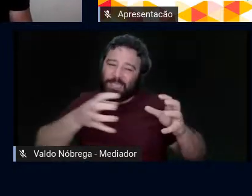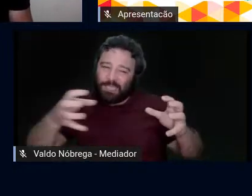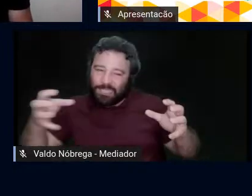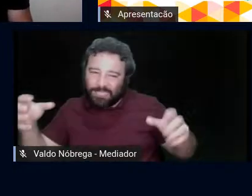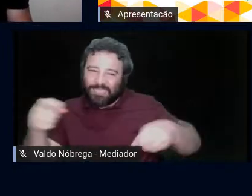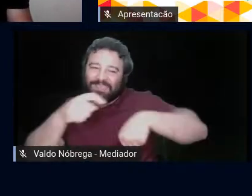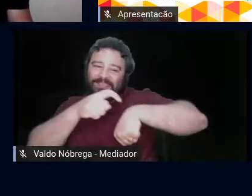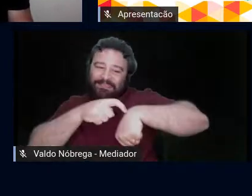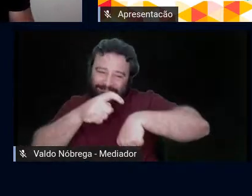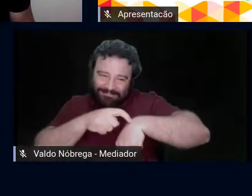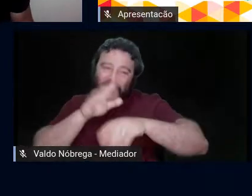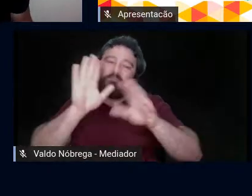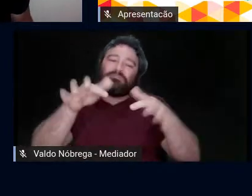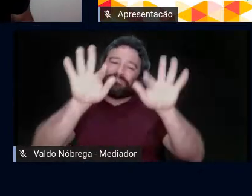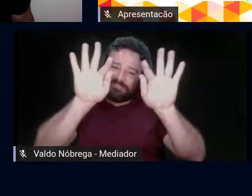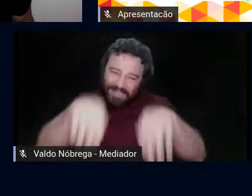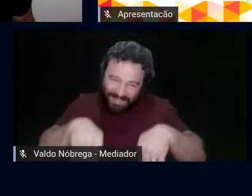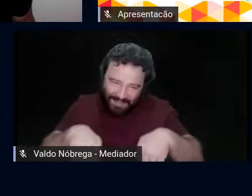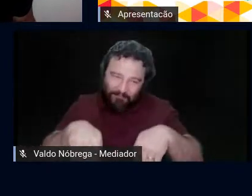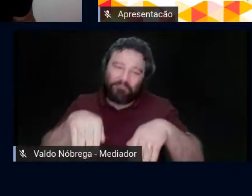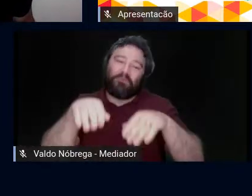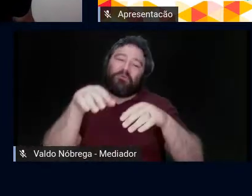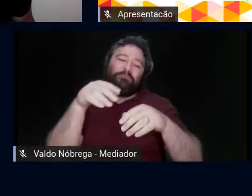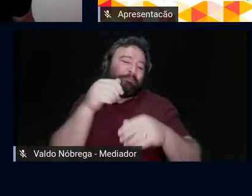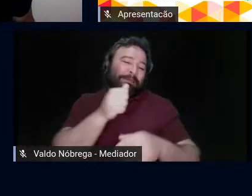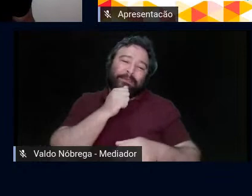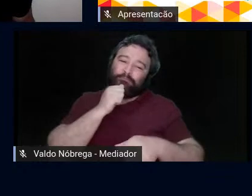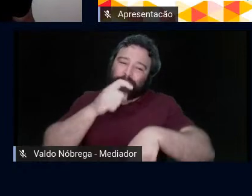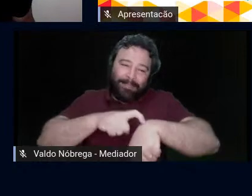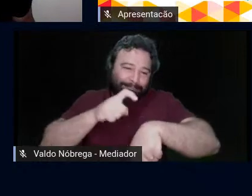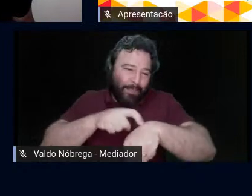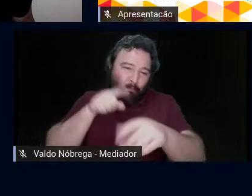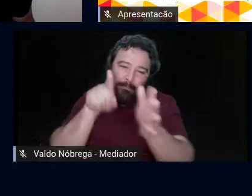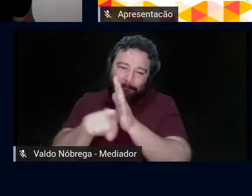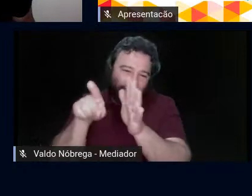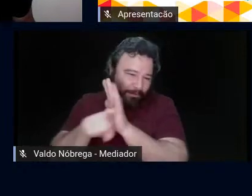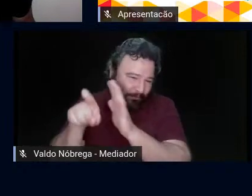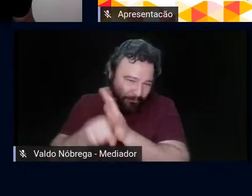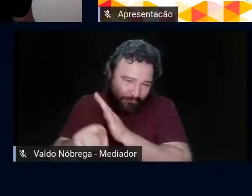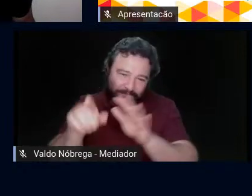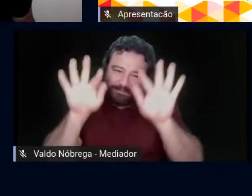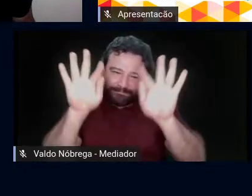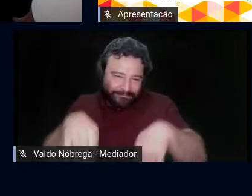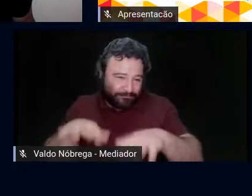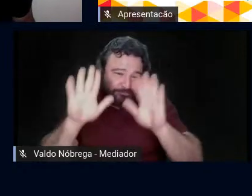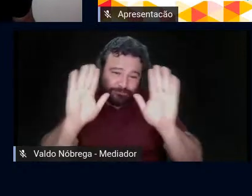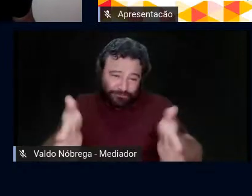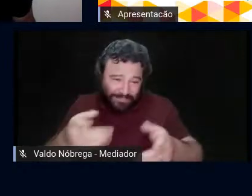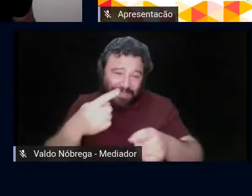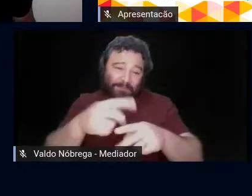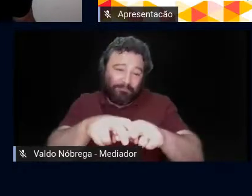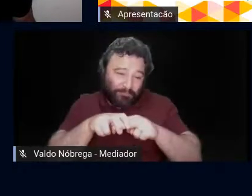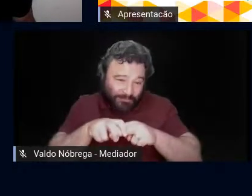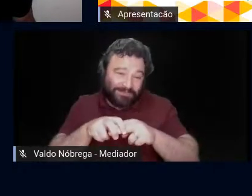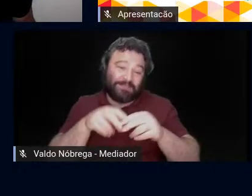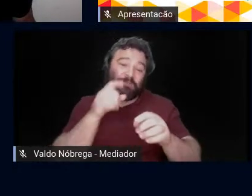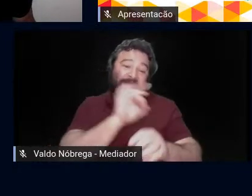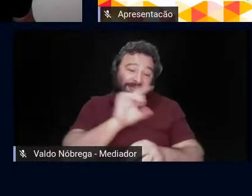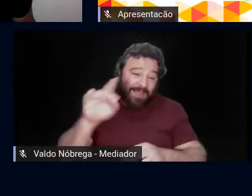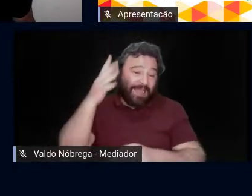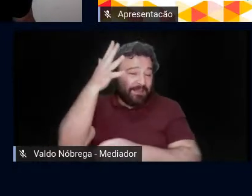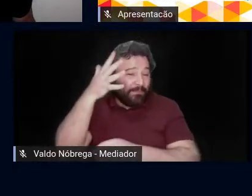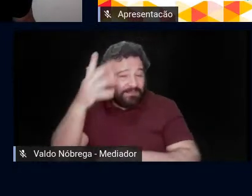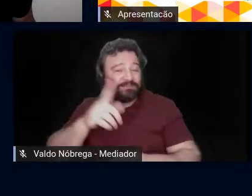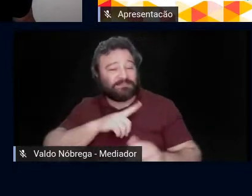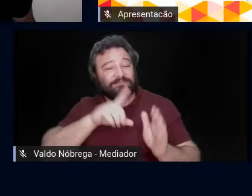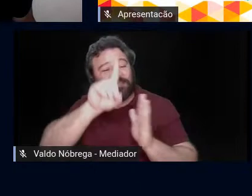seu trabalho, é porque você já delongou um pouco mais, nós precisamos realmente finalizar porque nós não vamos nem ter tempo para